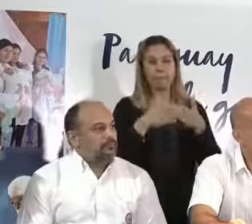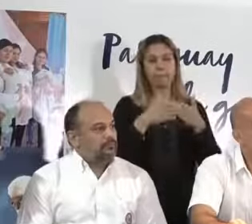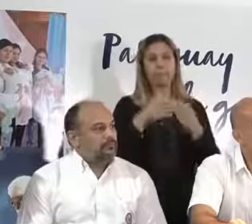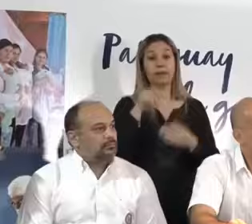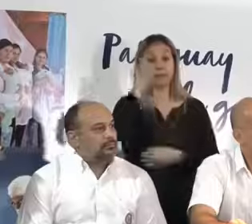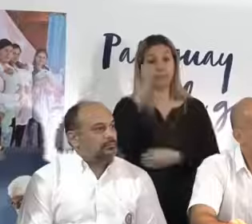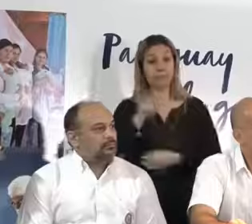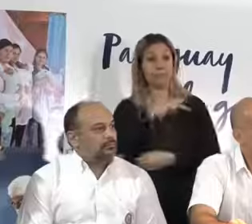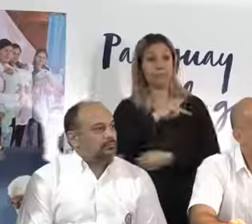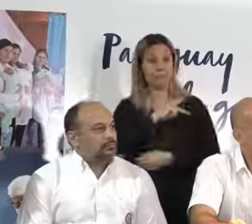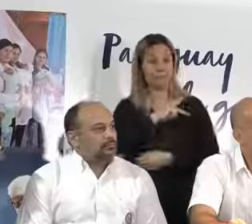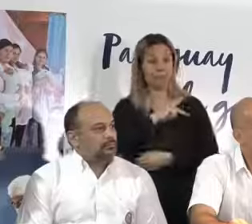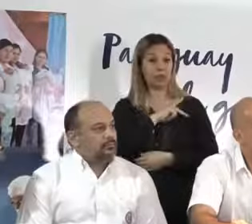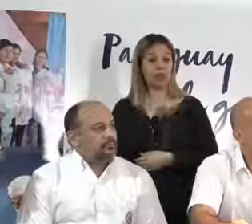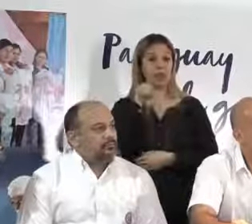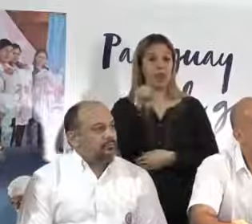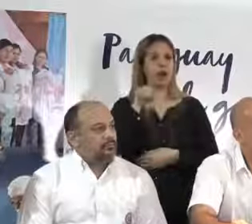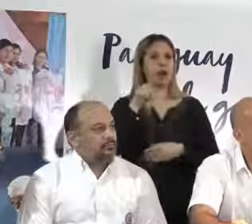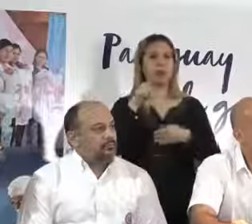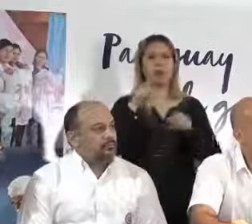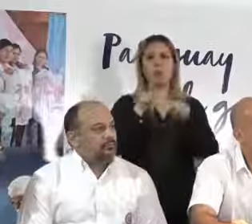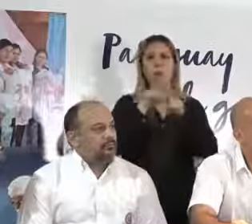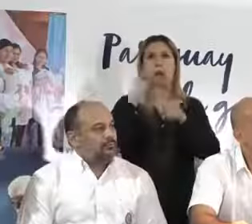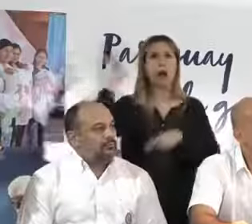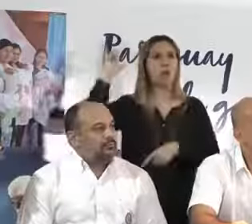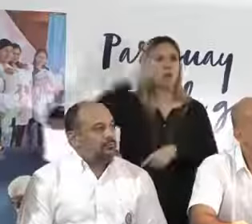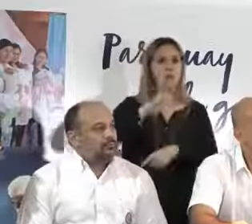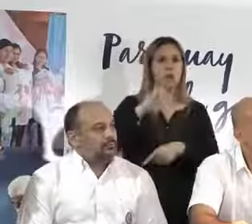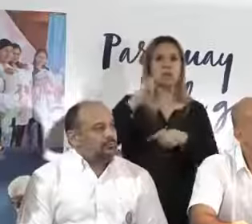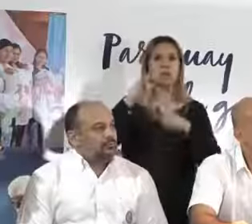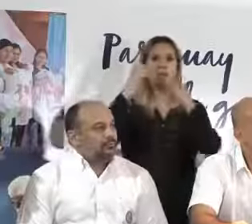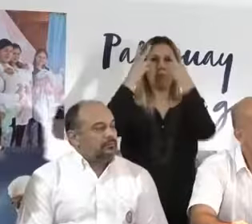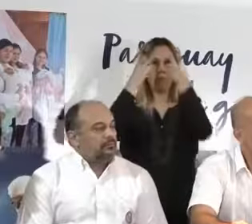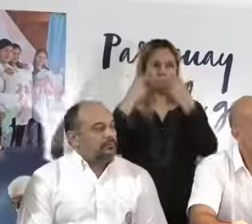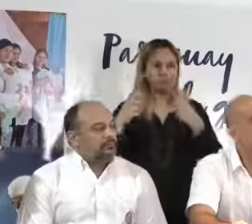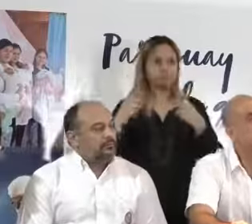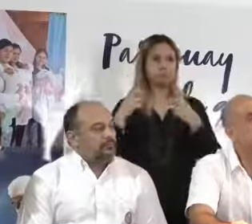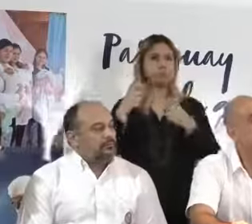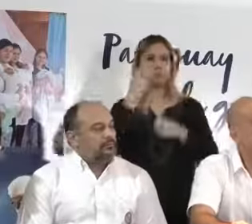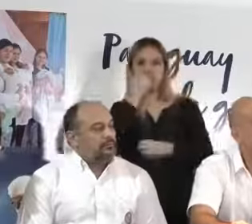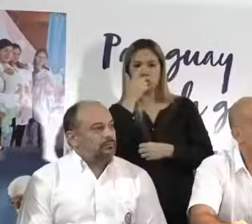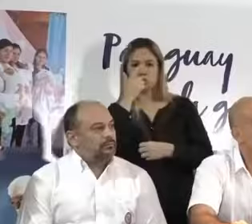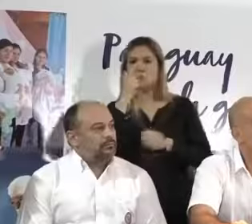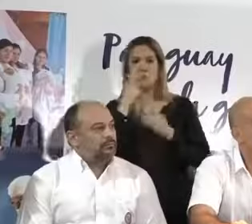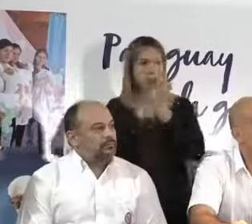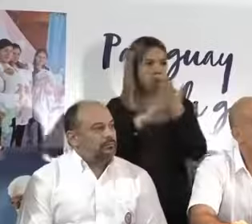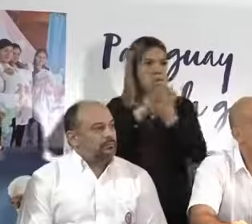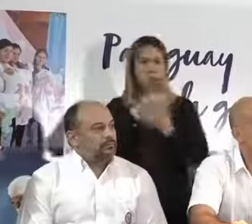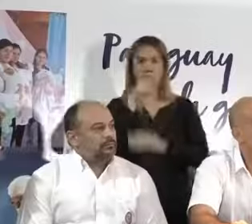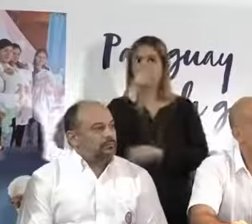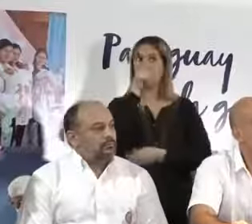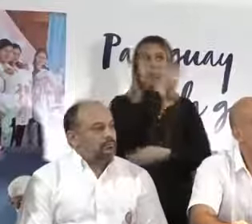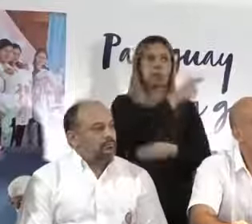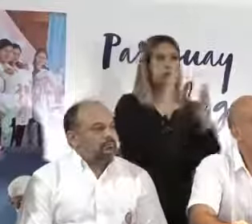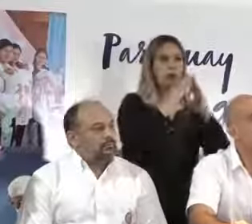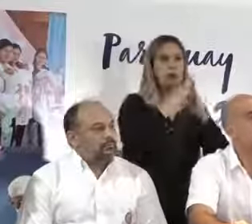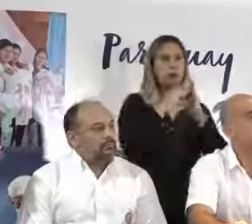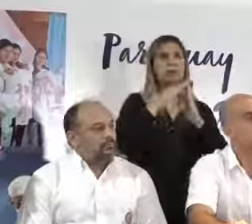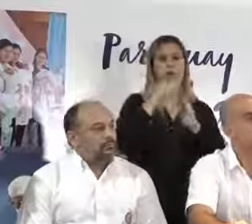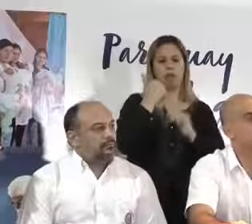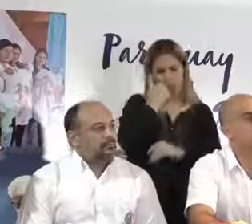persona no pasó por los controles, que nadie le realizó ningún tipo de control y él se notificó.